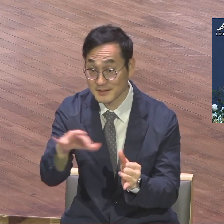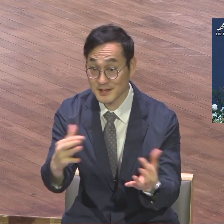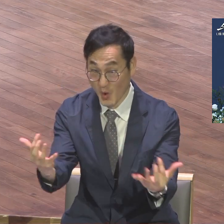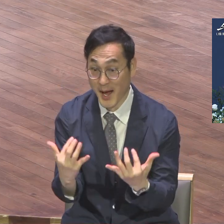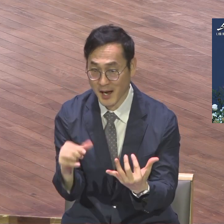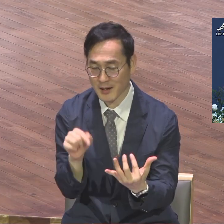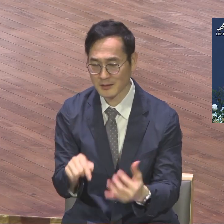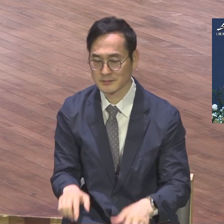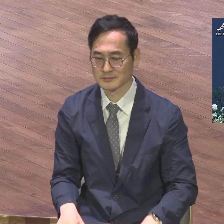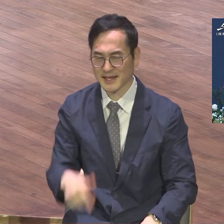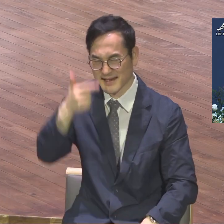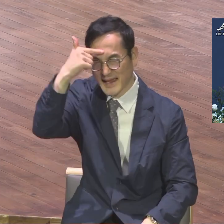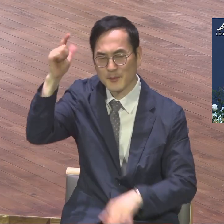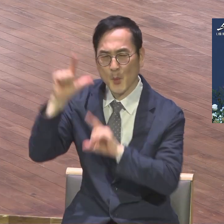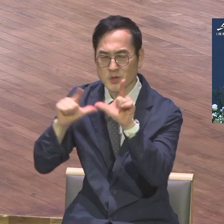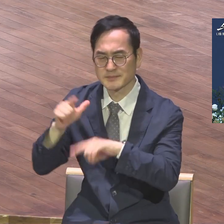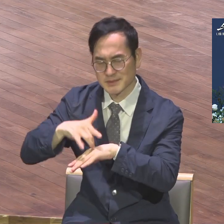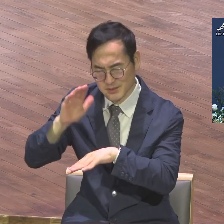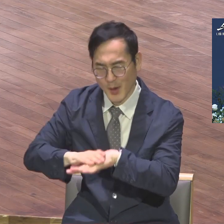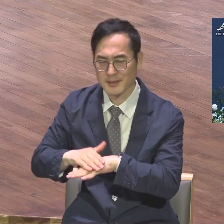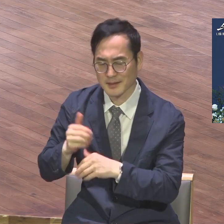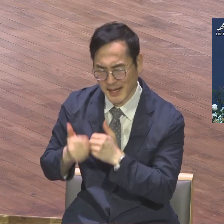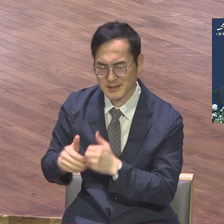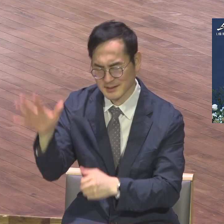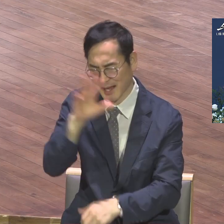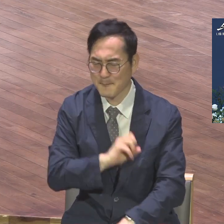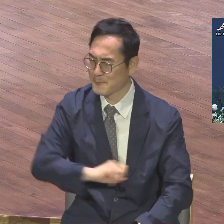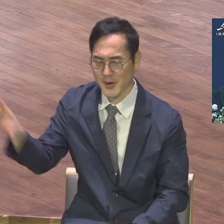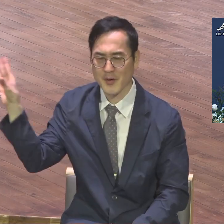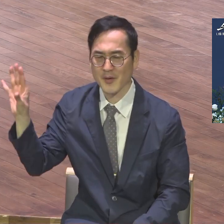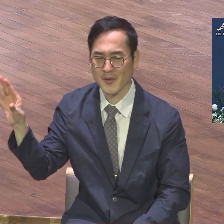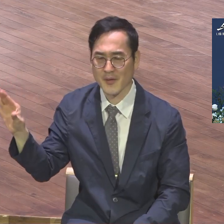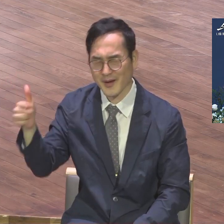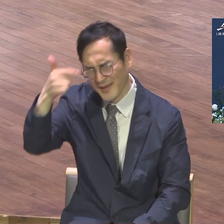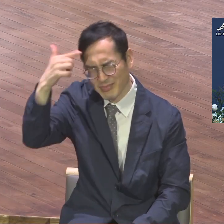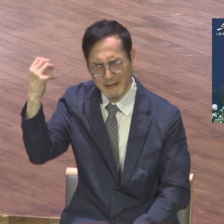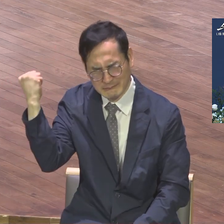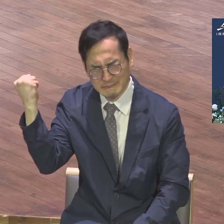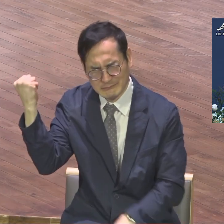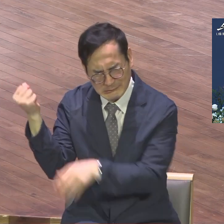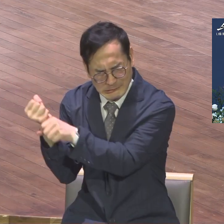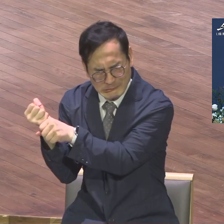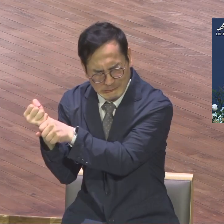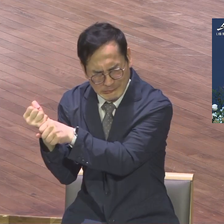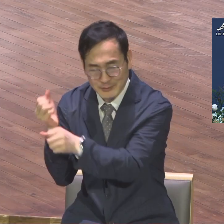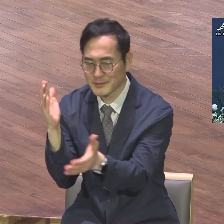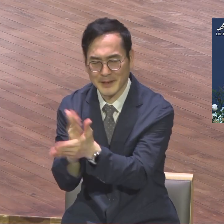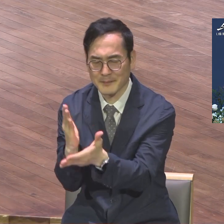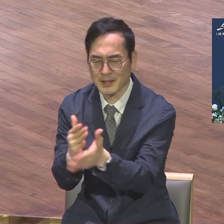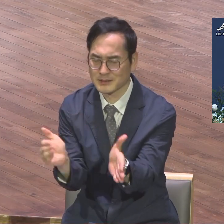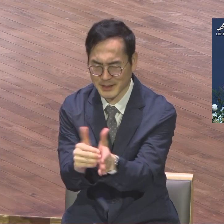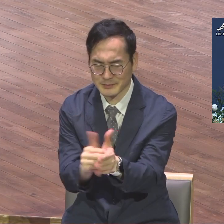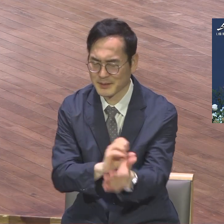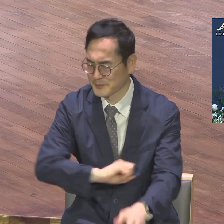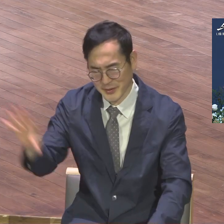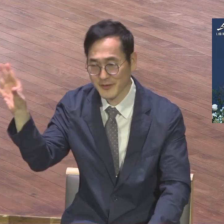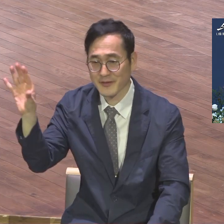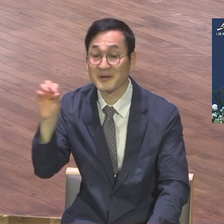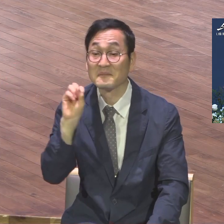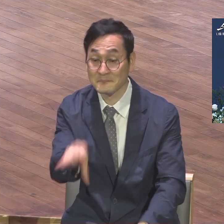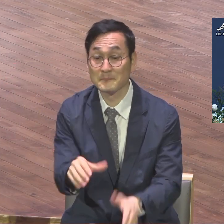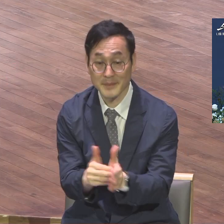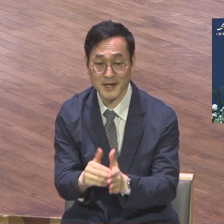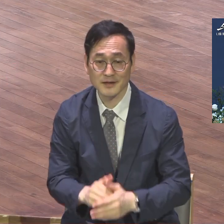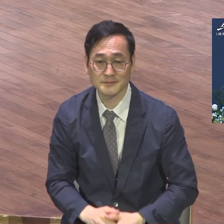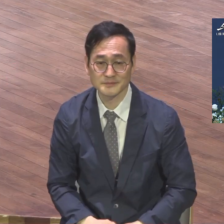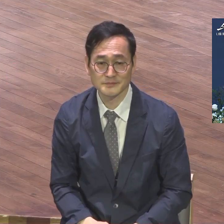예수 믿기 전에 가졌던 그 습관 문화 그거 벗어버려라. 확실히 벗어야 돼요. 예수 믿고